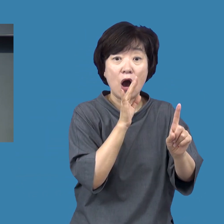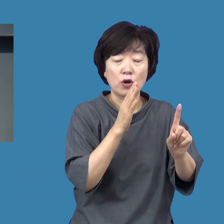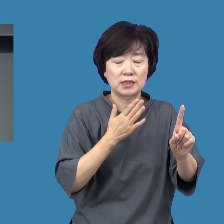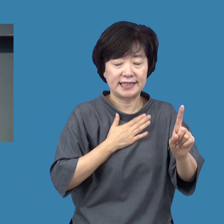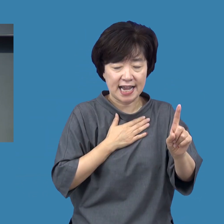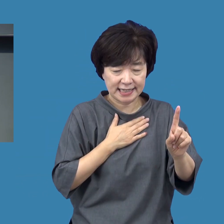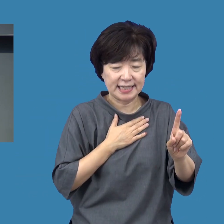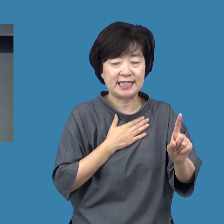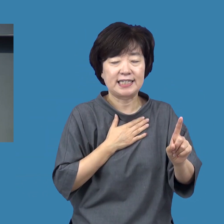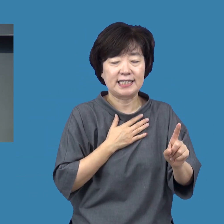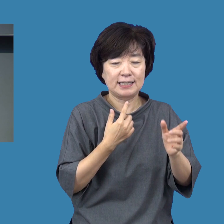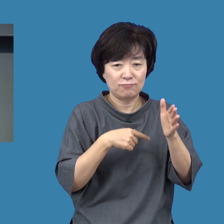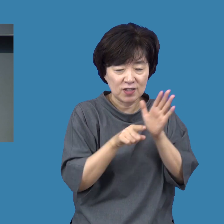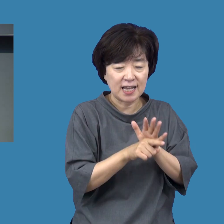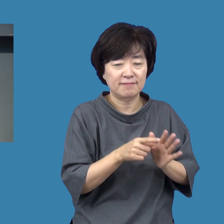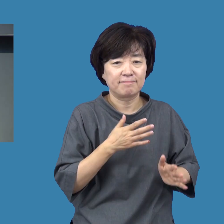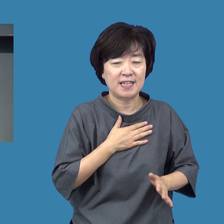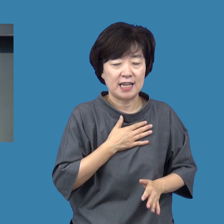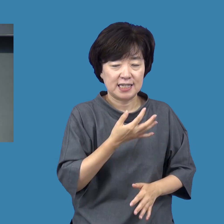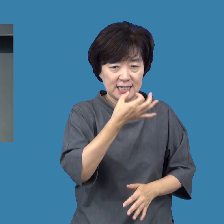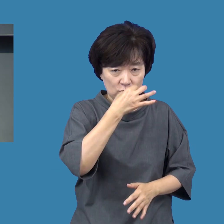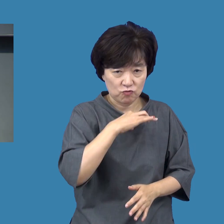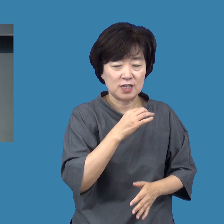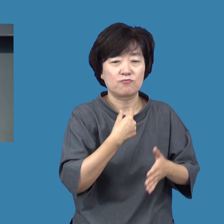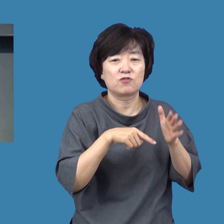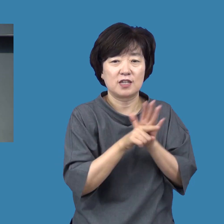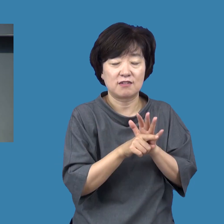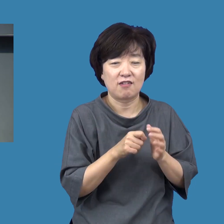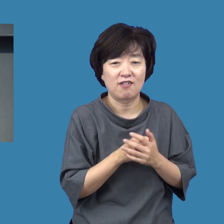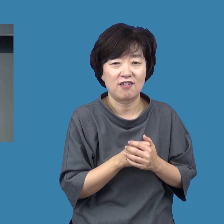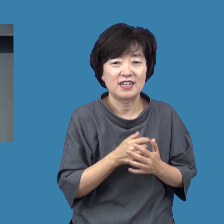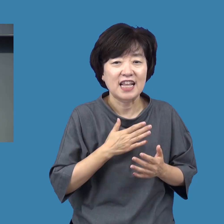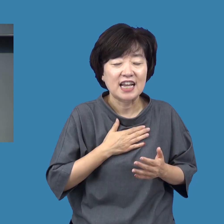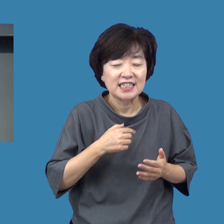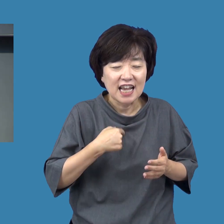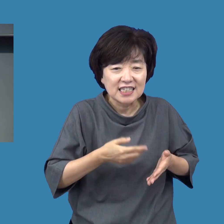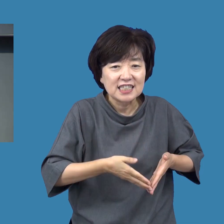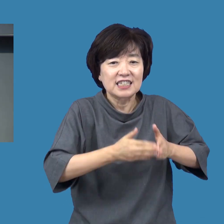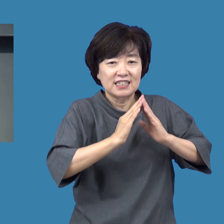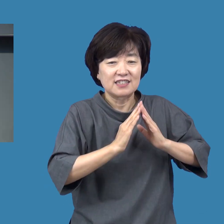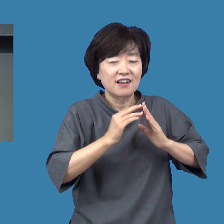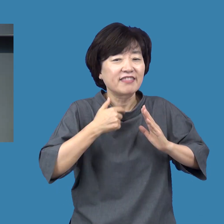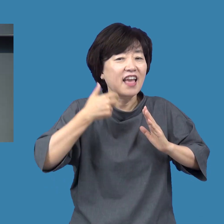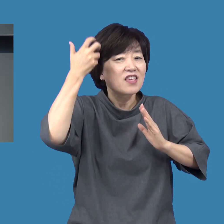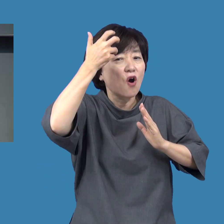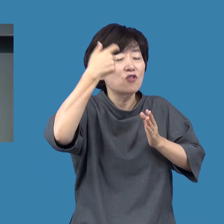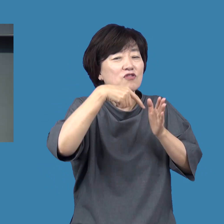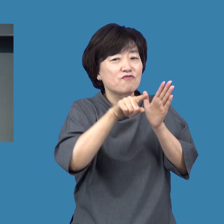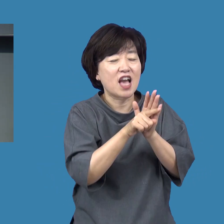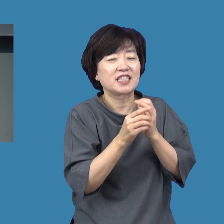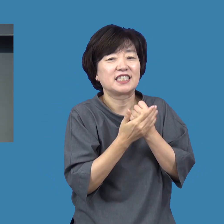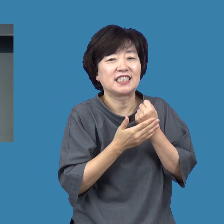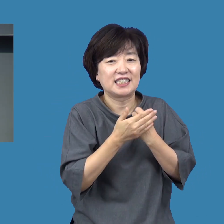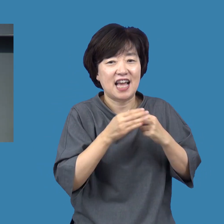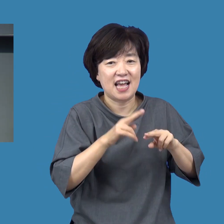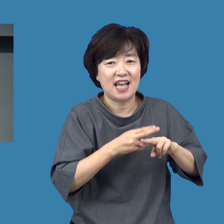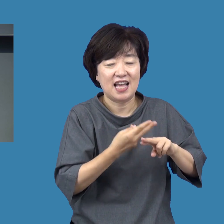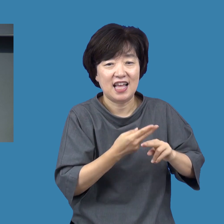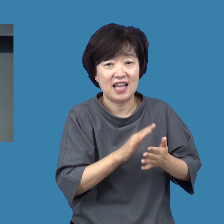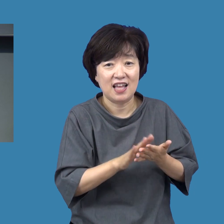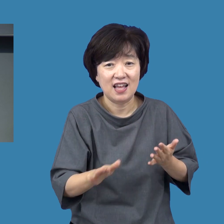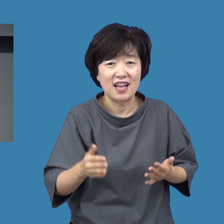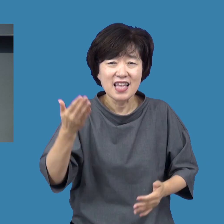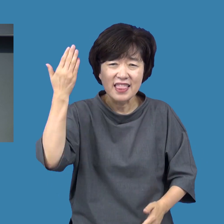자신을 세우는 은사예요. 자기 자신을 나의 영을 위한 은사예요. 그래서 옛날에 조영기